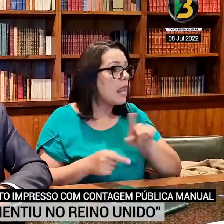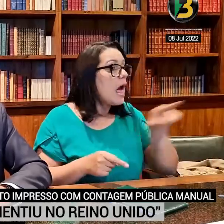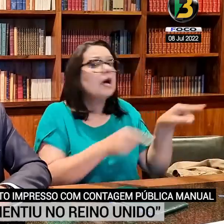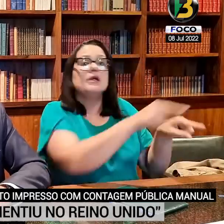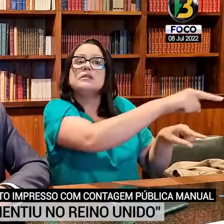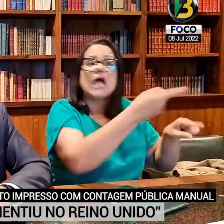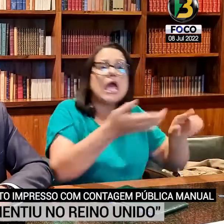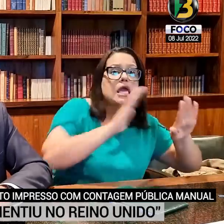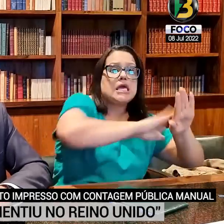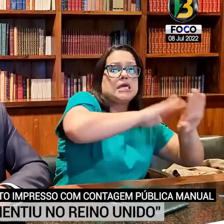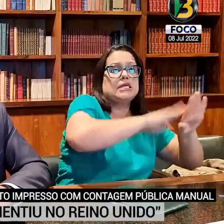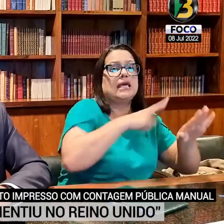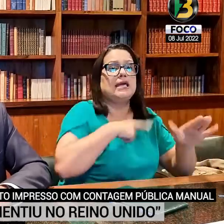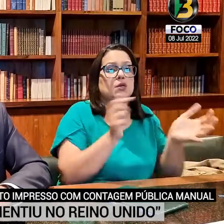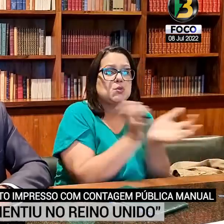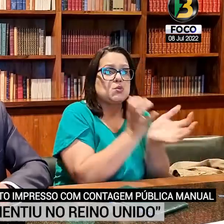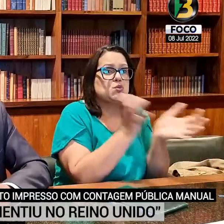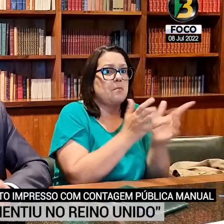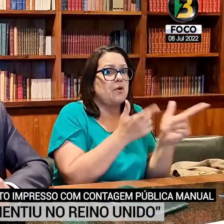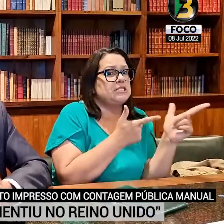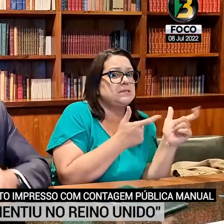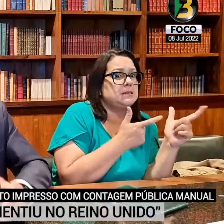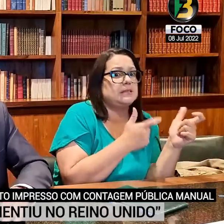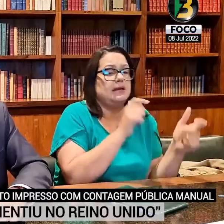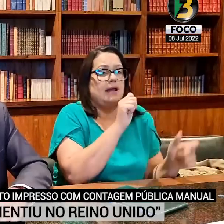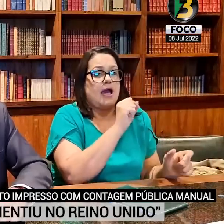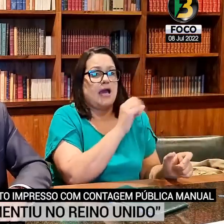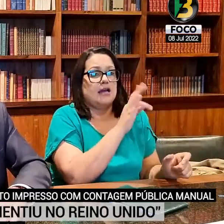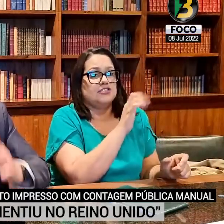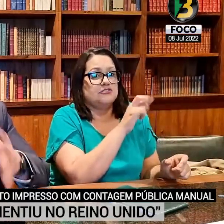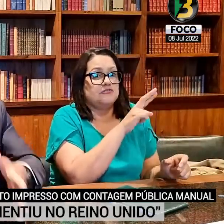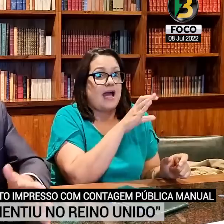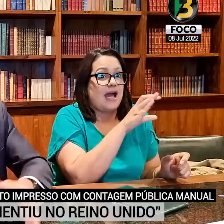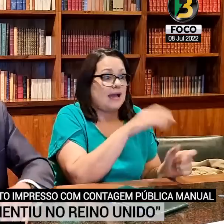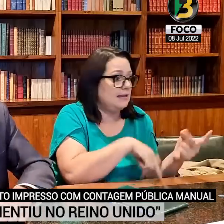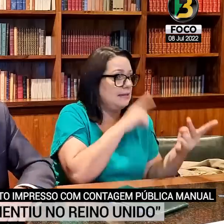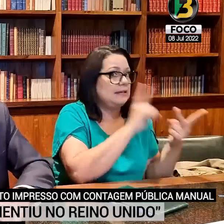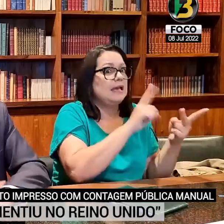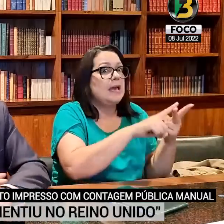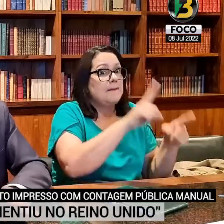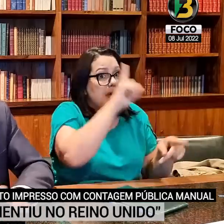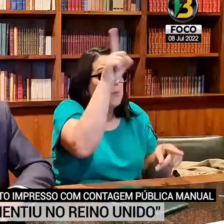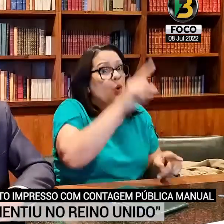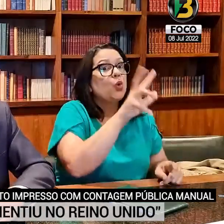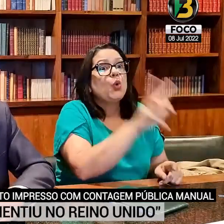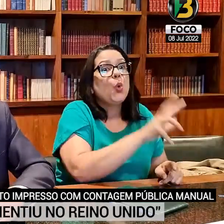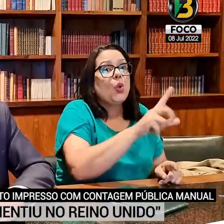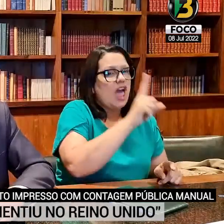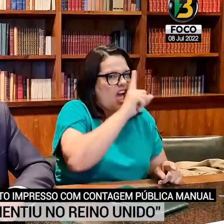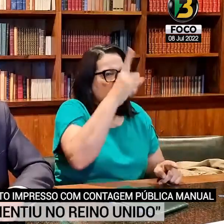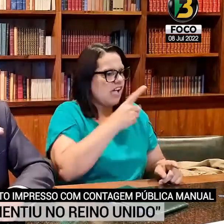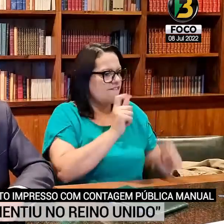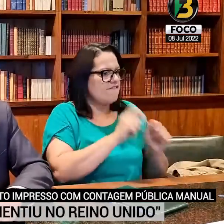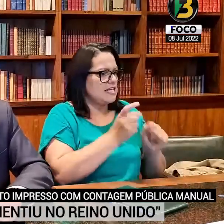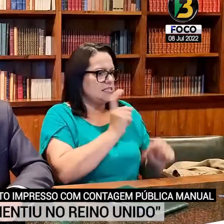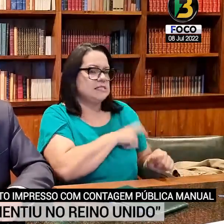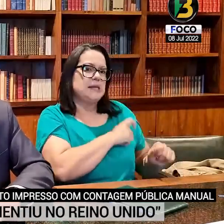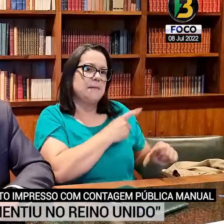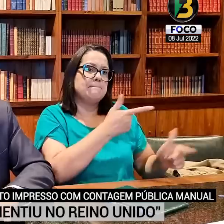FAQ o seu um dos seus o seu o mentor da morte no seu Zé o candidato deles não agora em nada